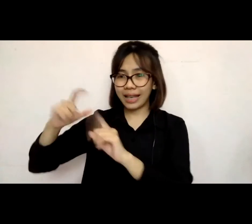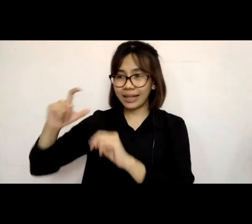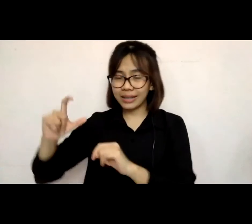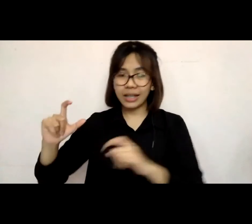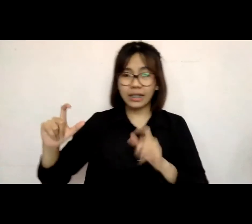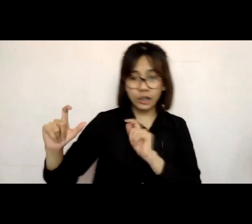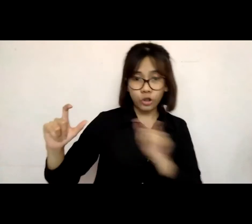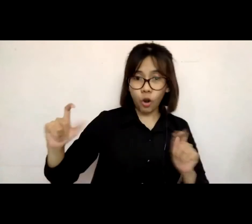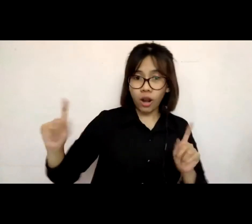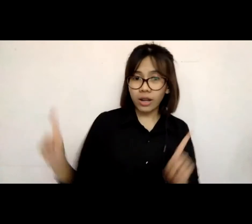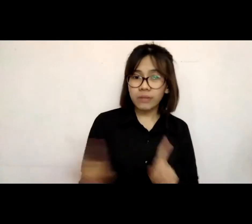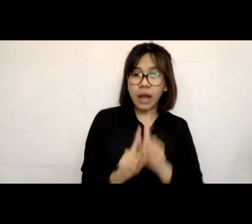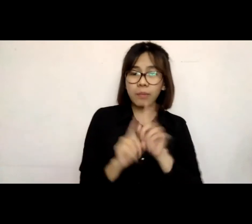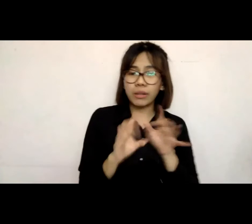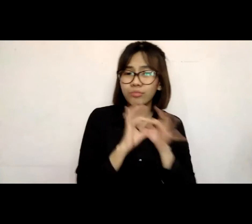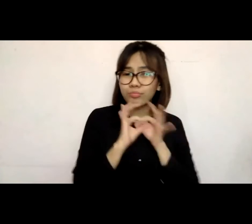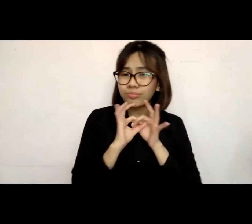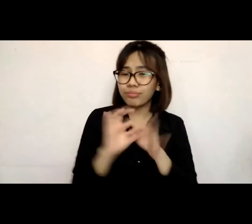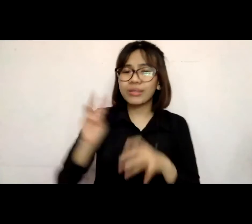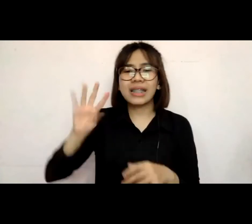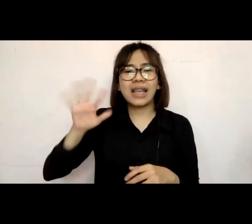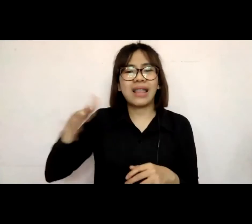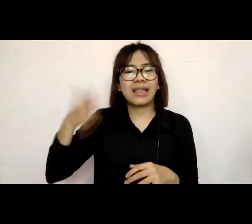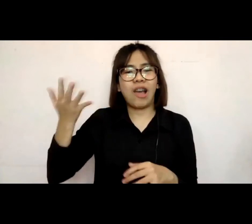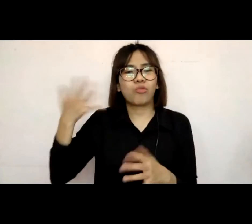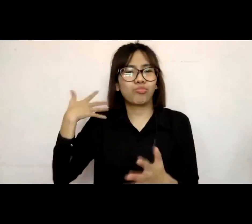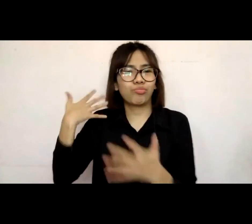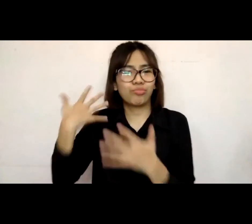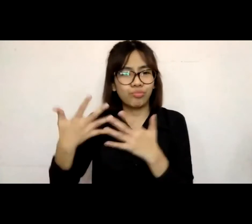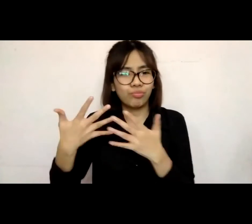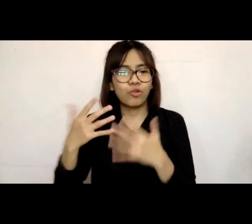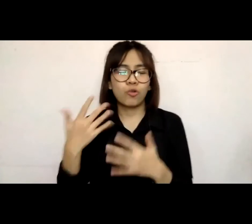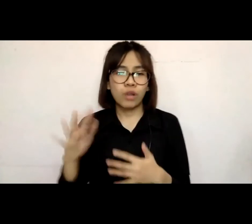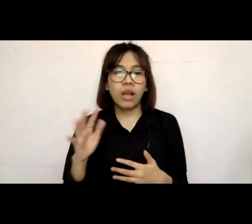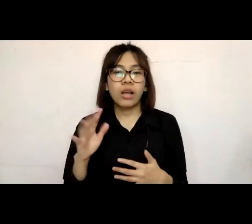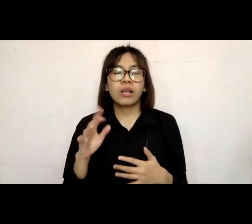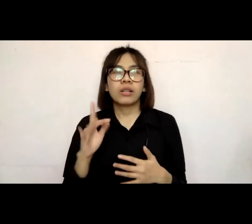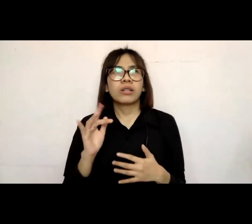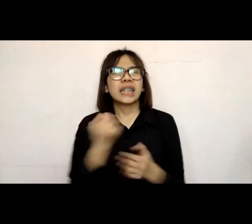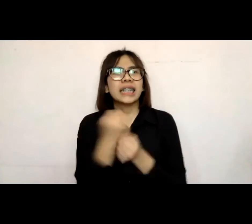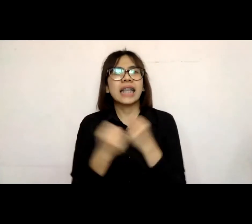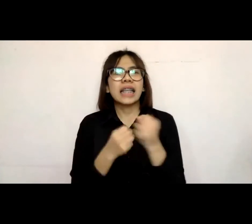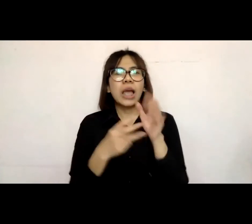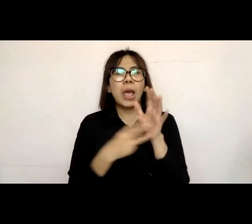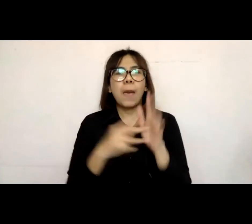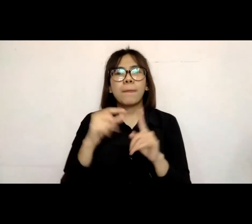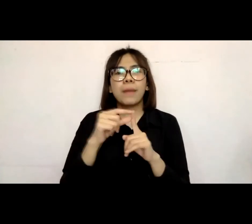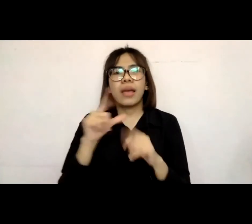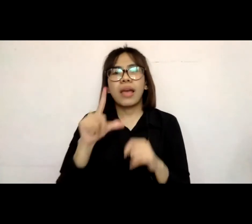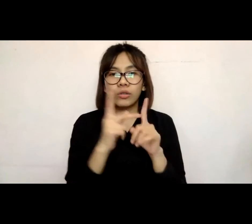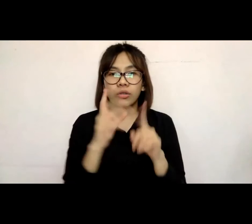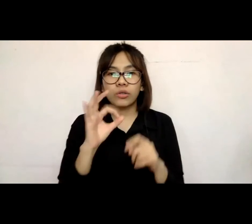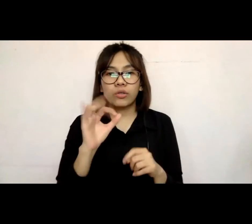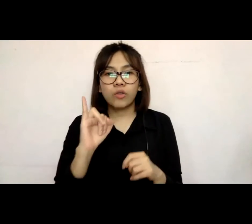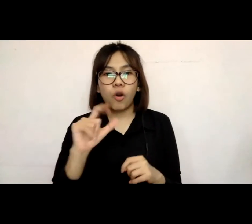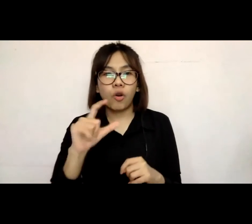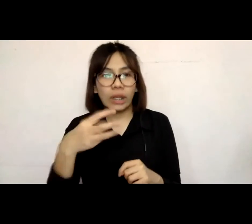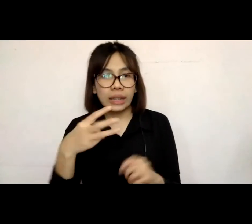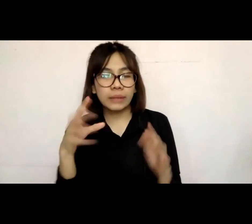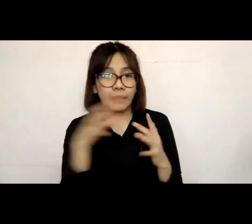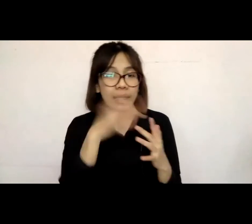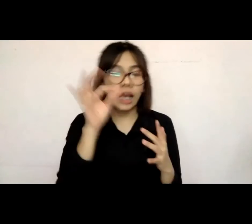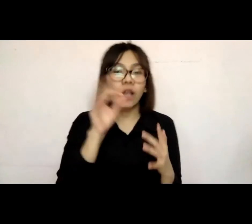Ya, karena termasuk di dalam kurikulum, kemudian ya baik itu yang pelaksanaan